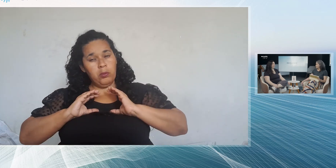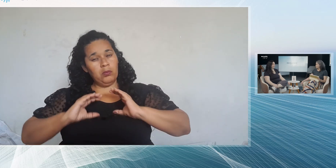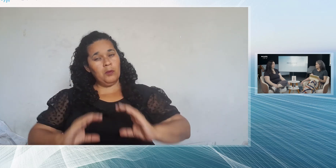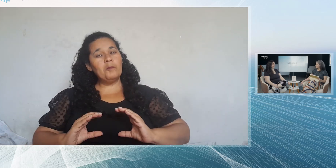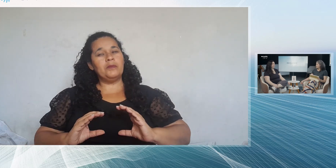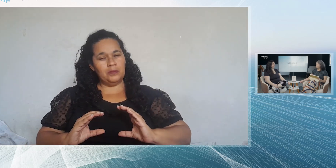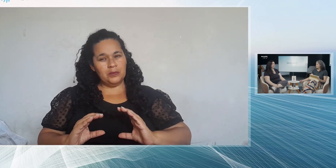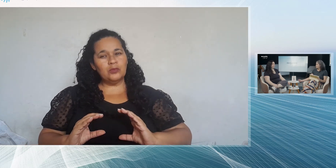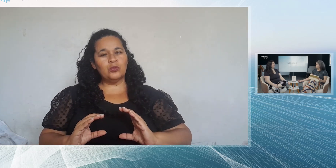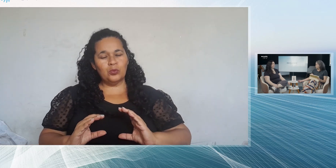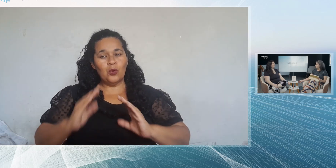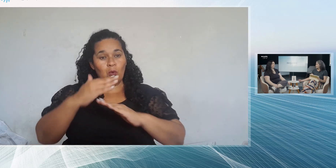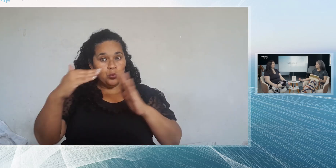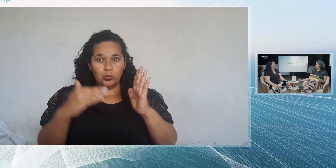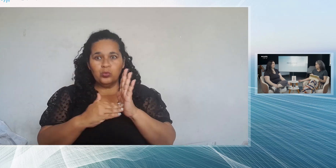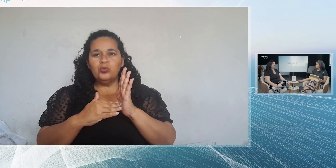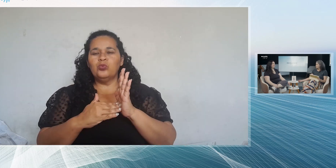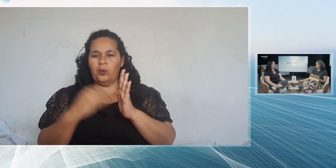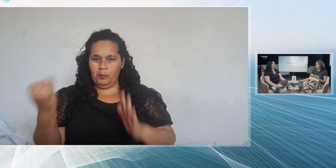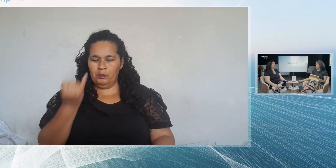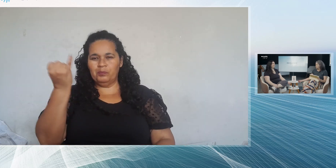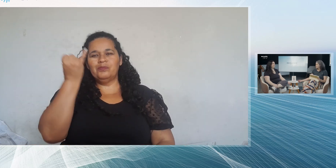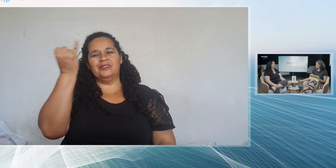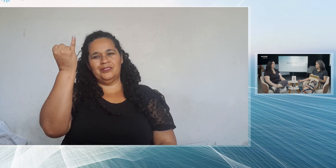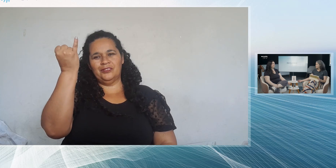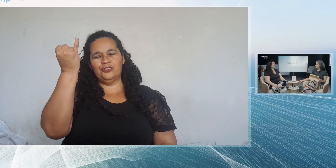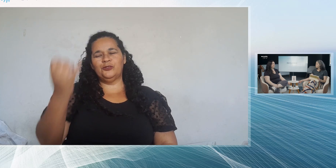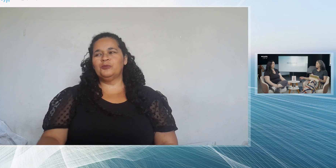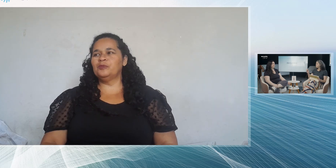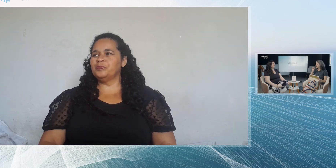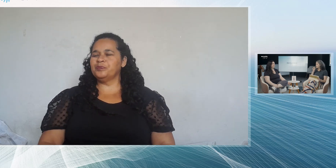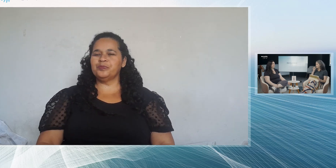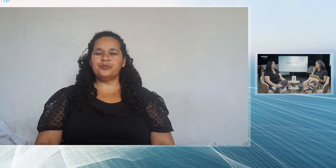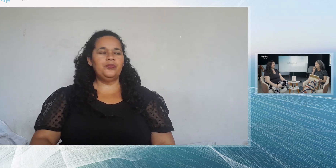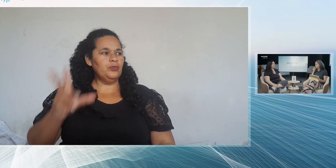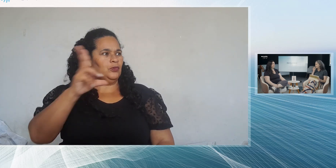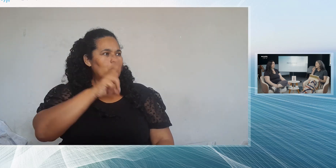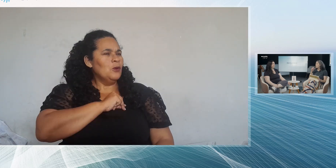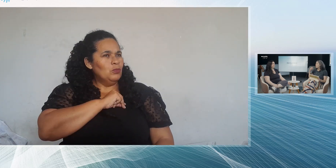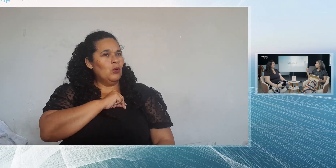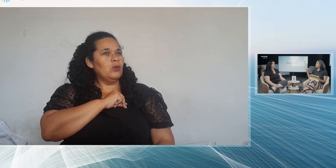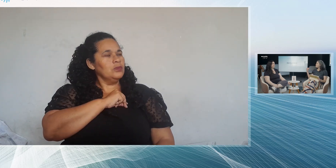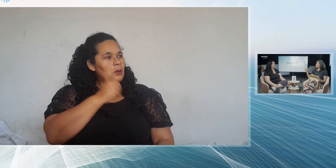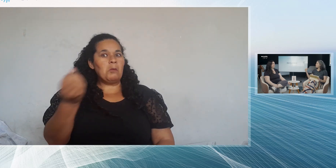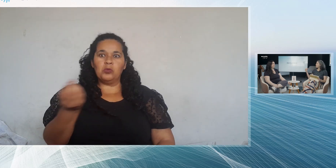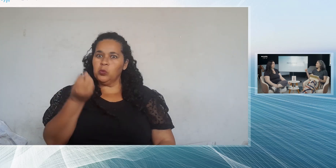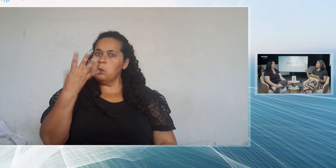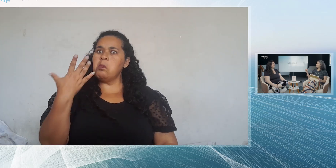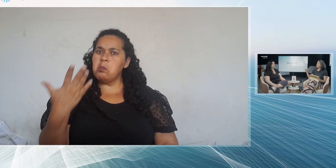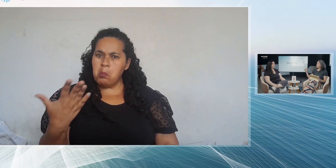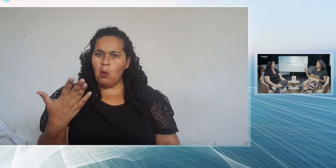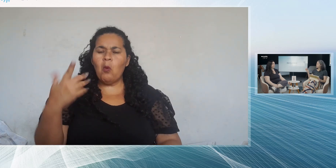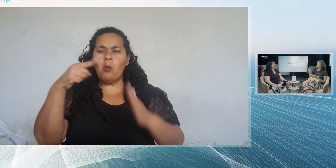realmente, que precisa ter um bom profissional capacitado para fazer essa avaliação. E assim, como que funciona